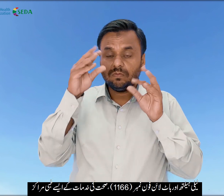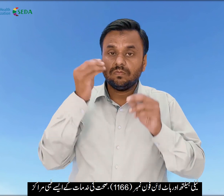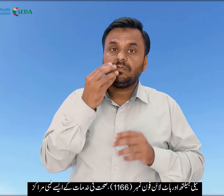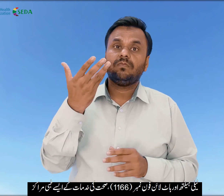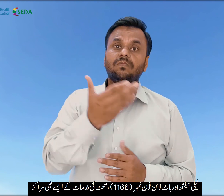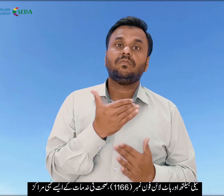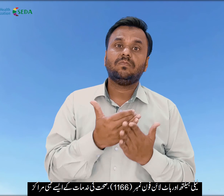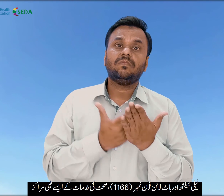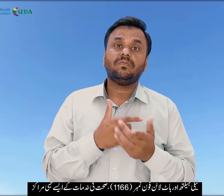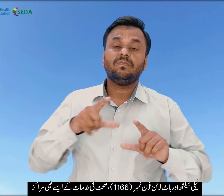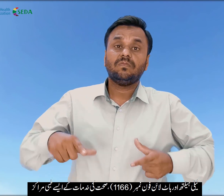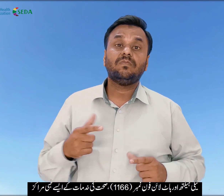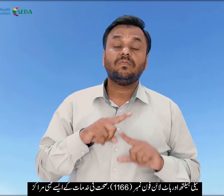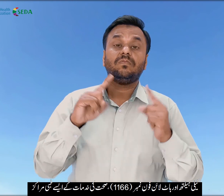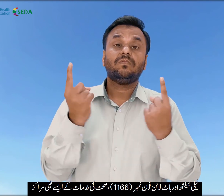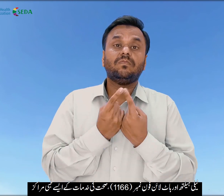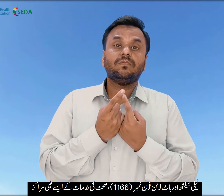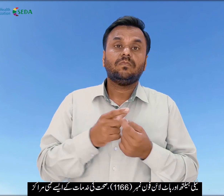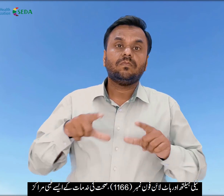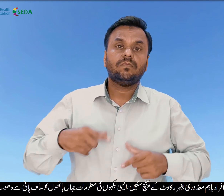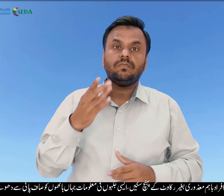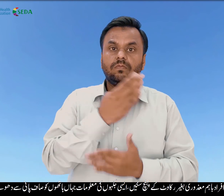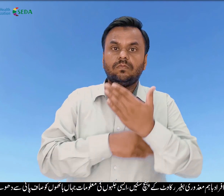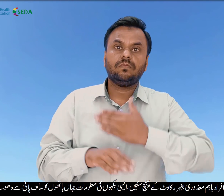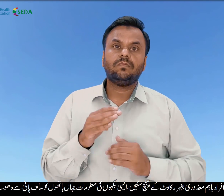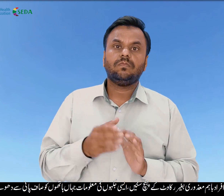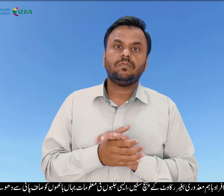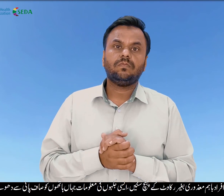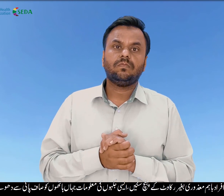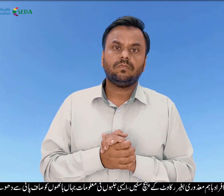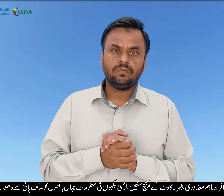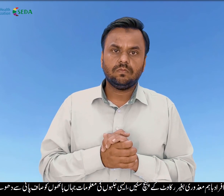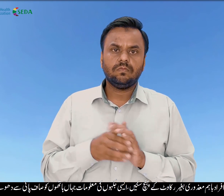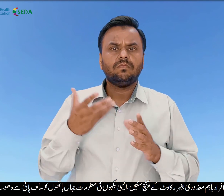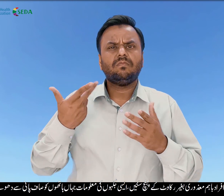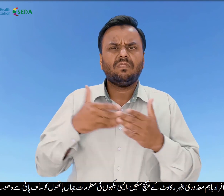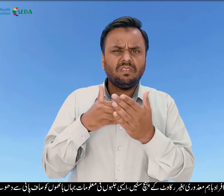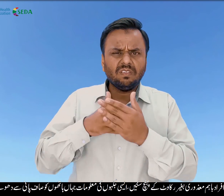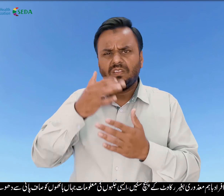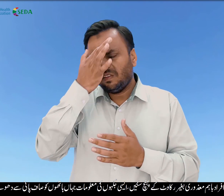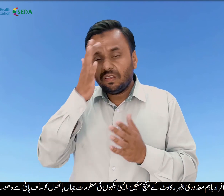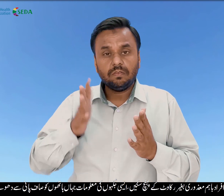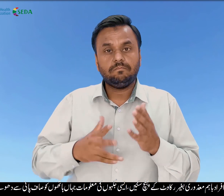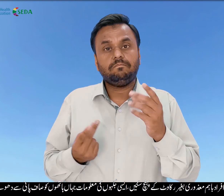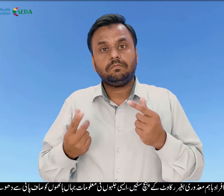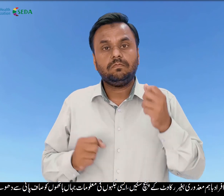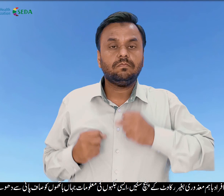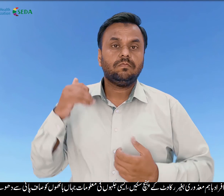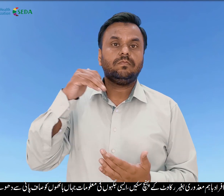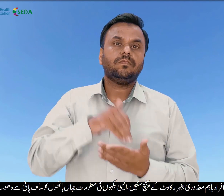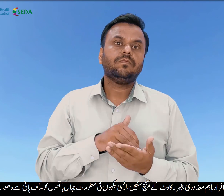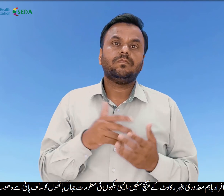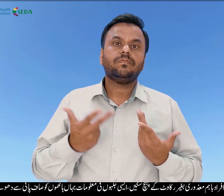کے ایسے طبی مراکز جہاں افراد باہم معذوری بغیر رکاوٹ کیسے پہنچ سکیں۔